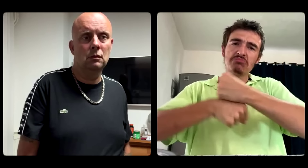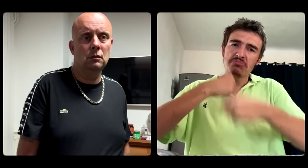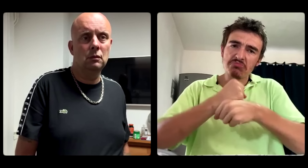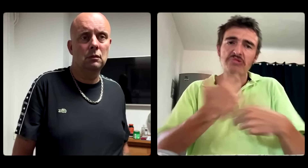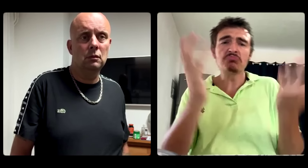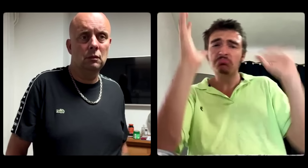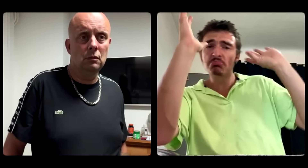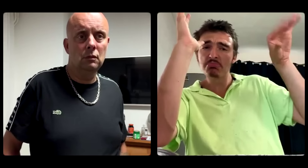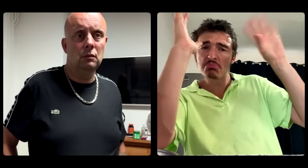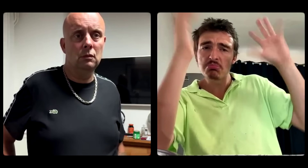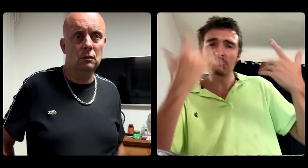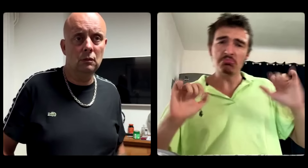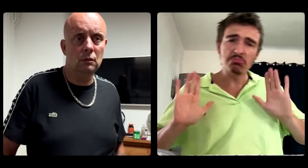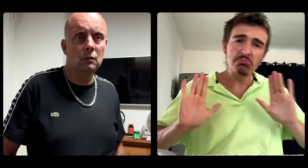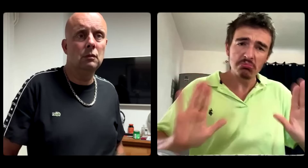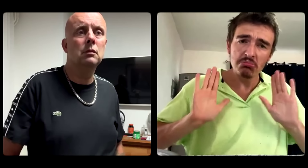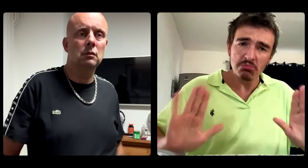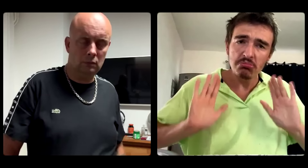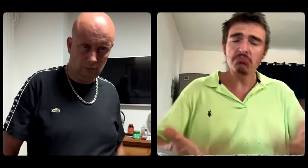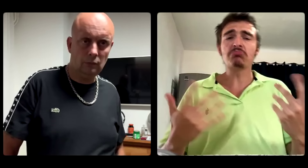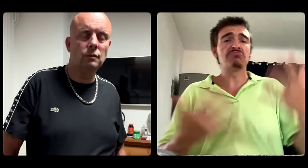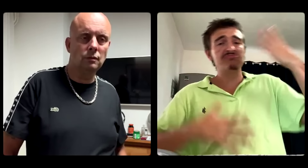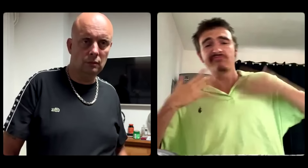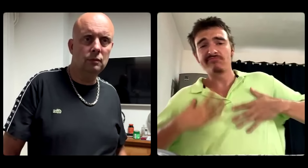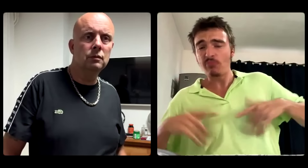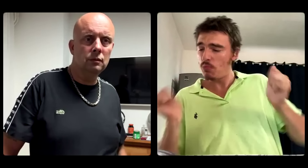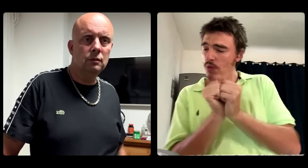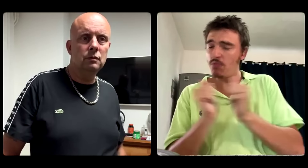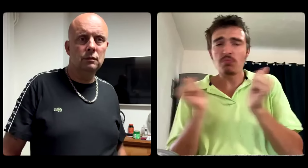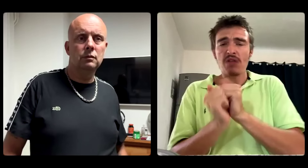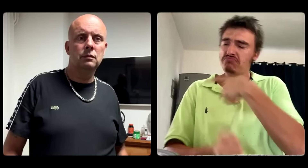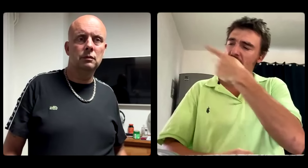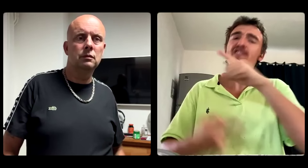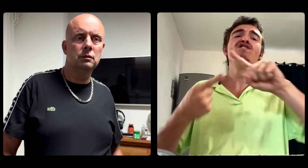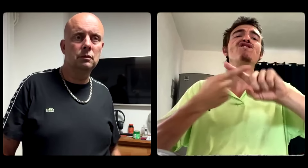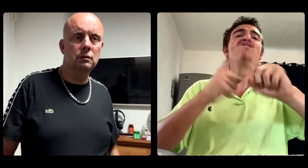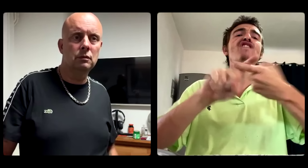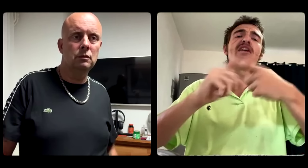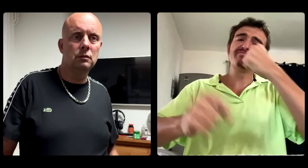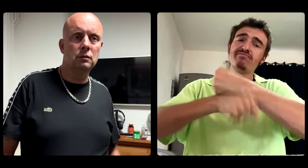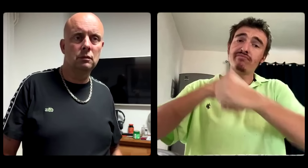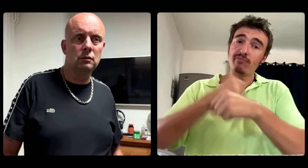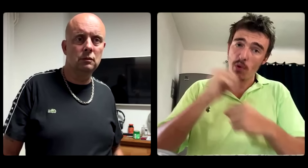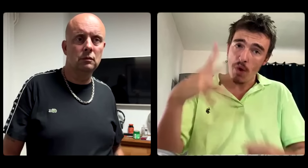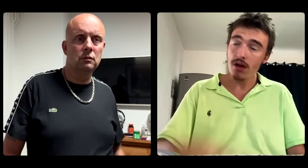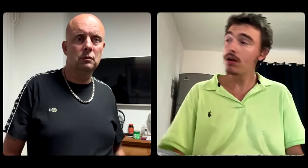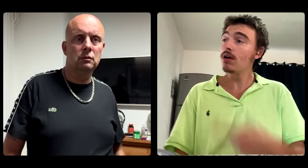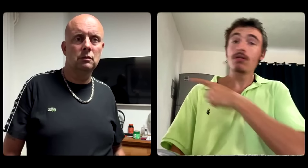dank je.